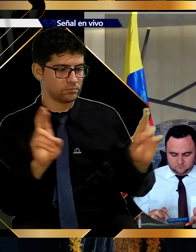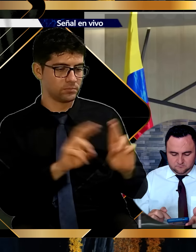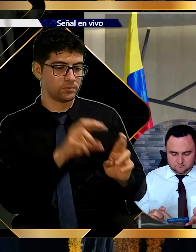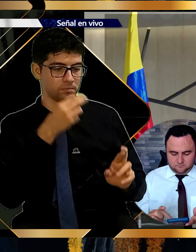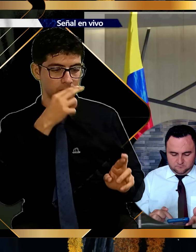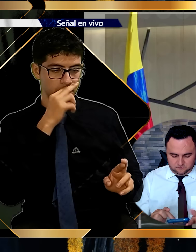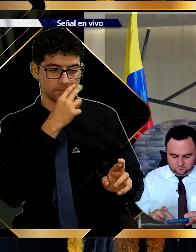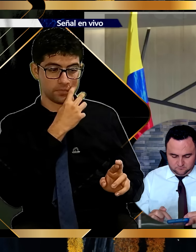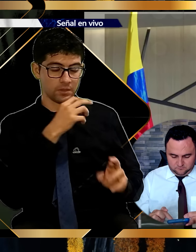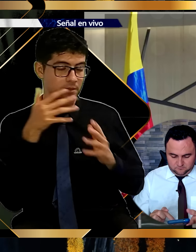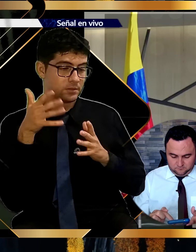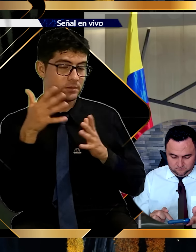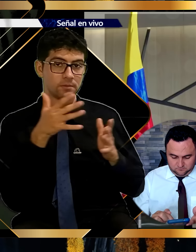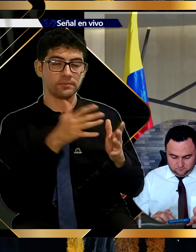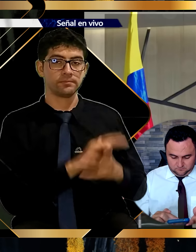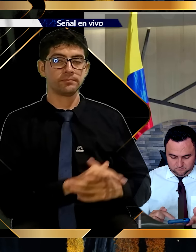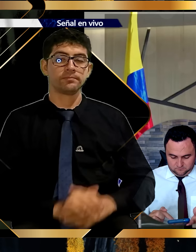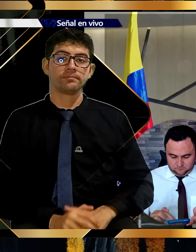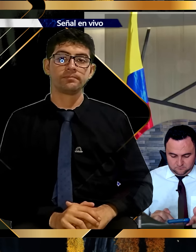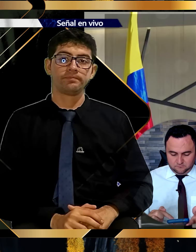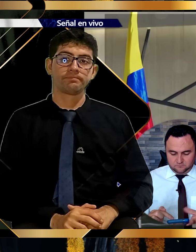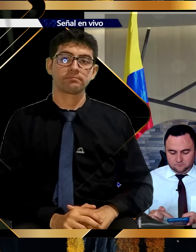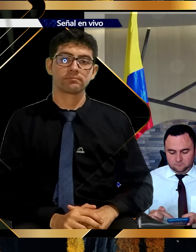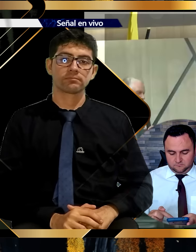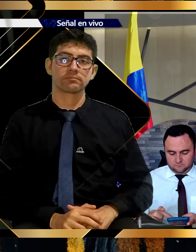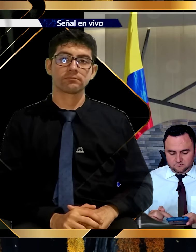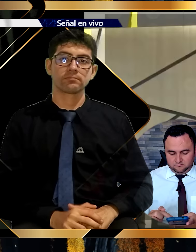mi primer culto, mi primer coro misionero.